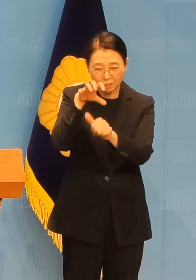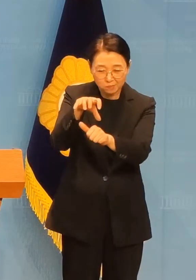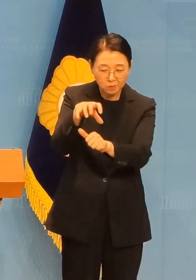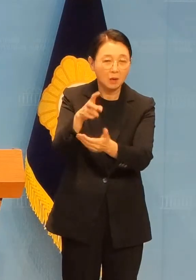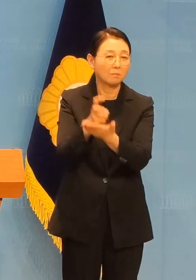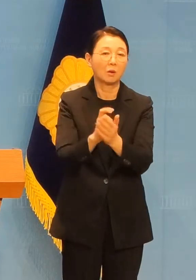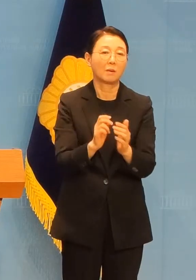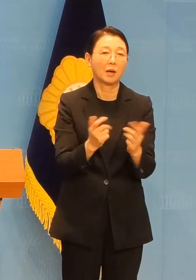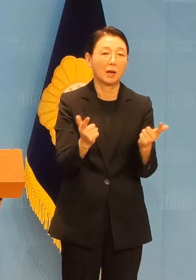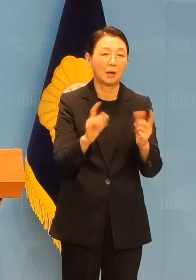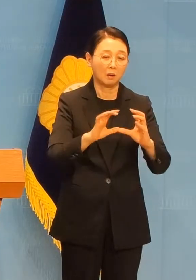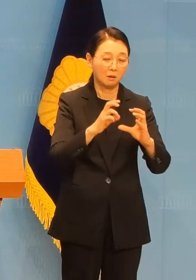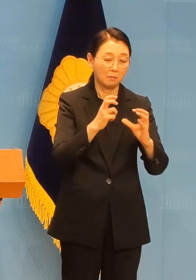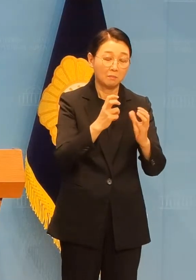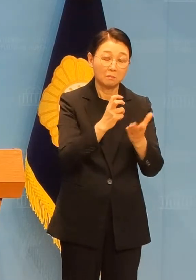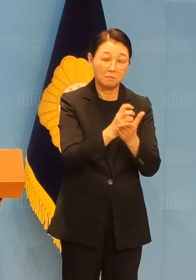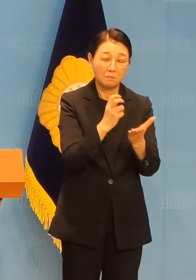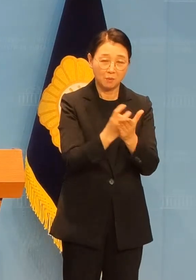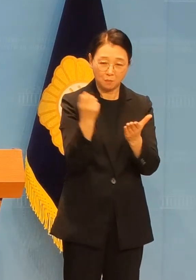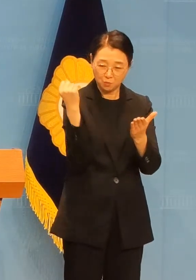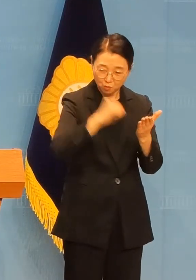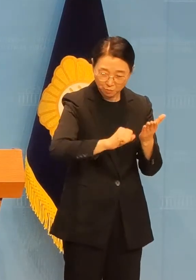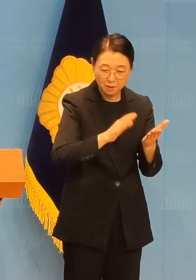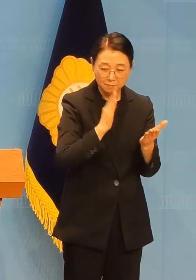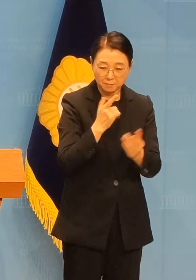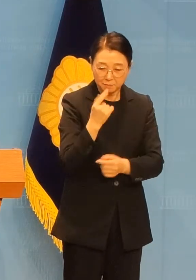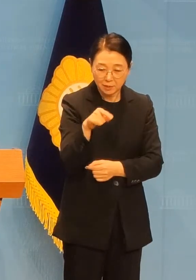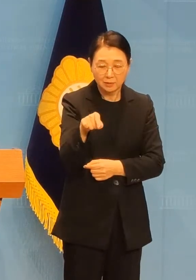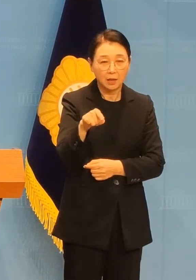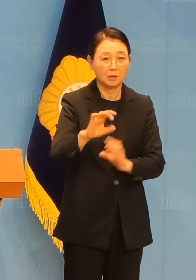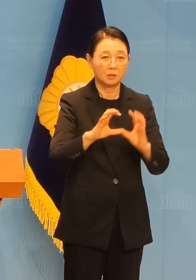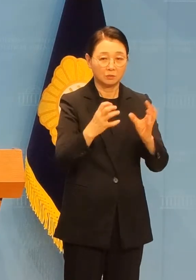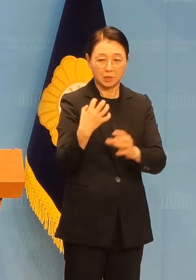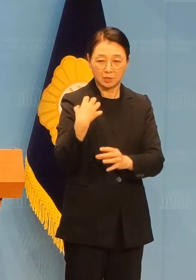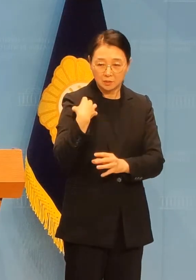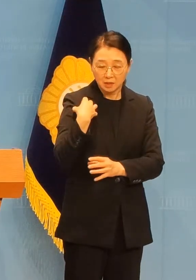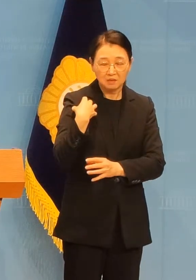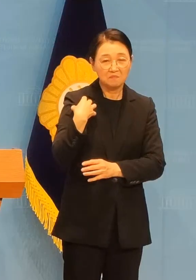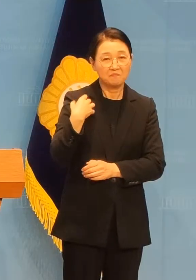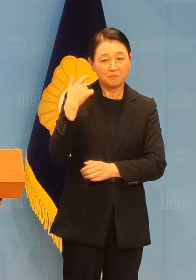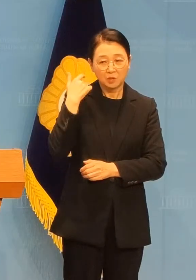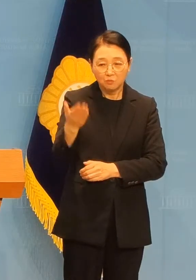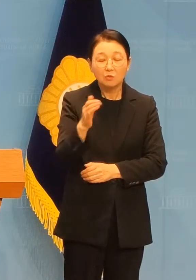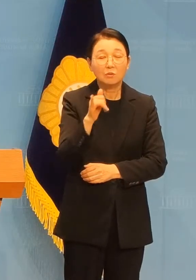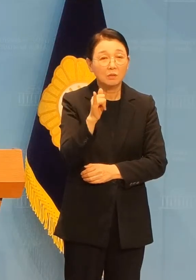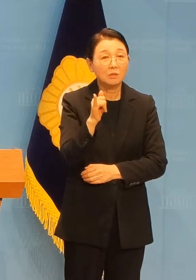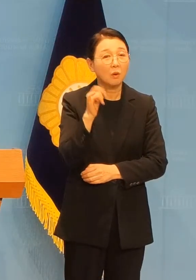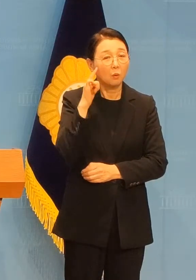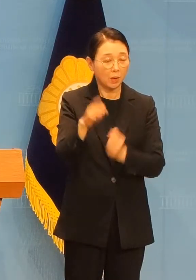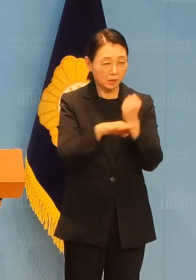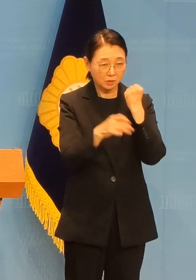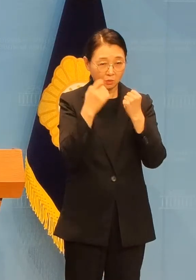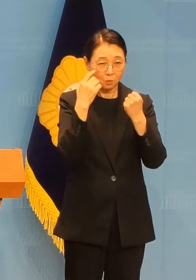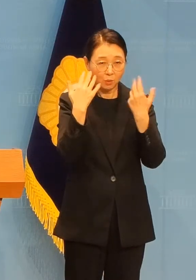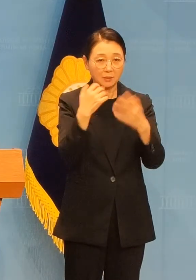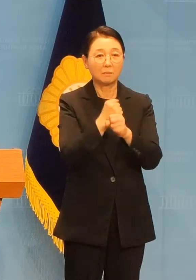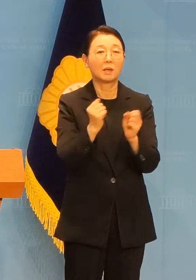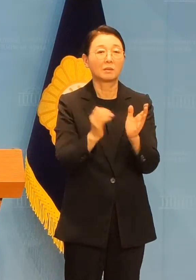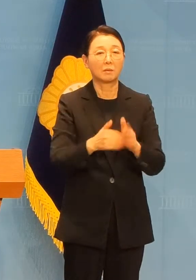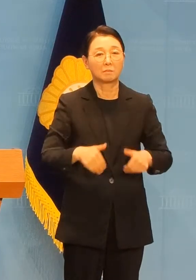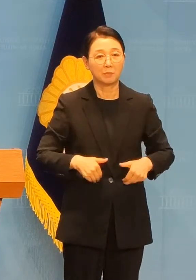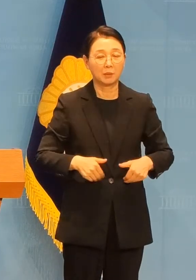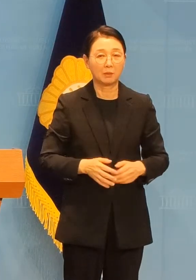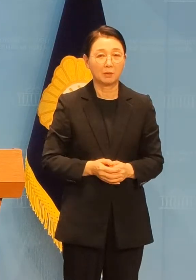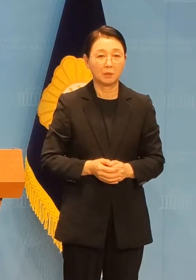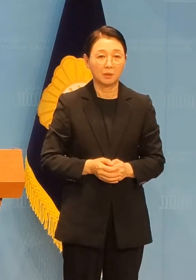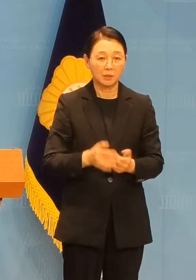아닙니다. 헌법을 정면으로 위반한 경우에만 국가가 책임을 물을 수 있도록 최소한의 기준을 명확히 세우는 법입니다. 그리고